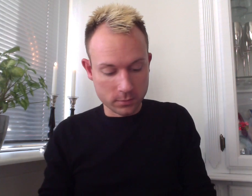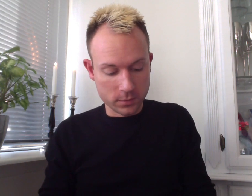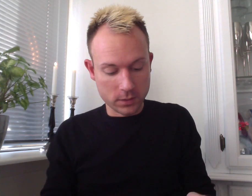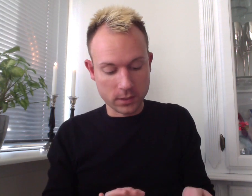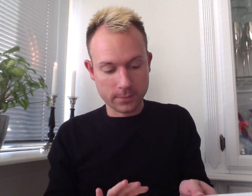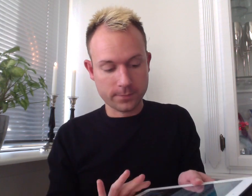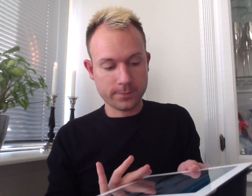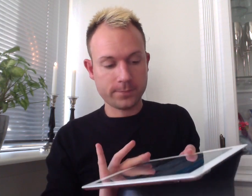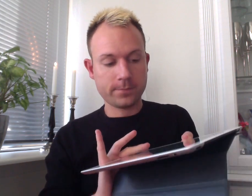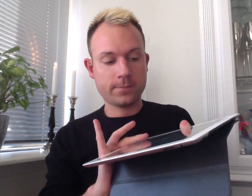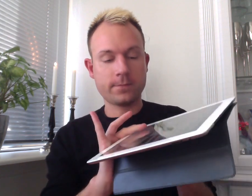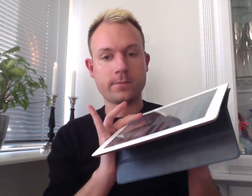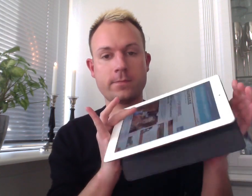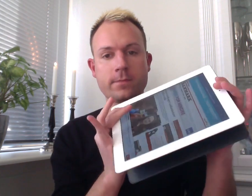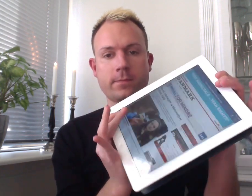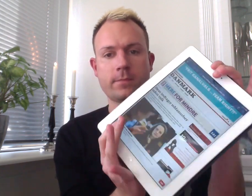februar 2014.